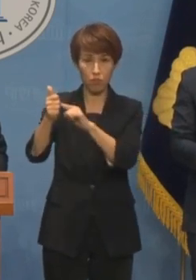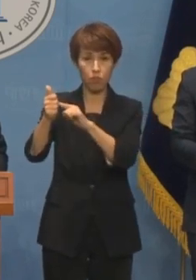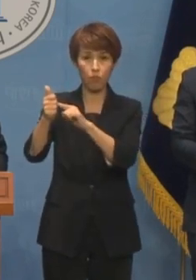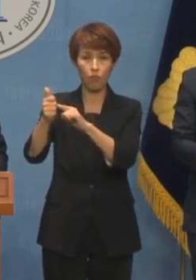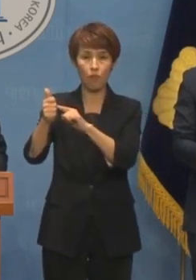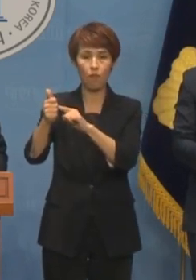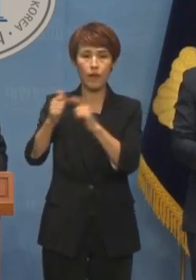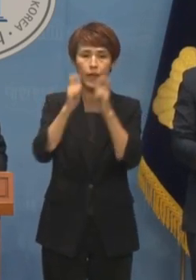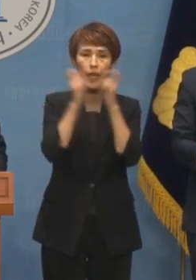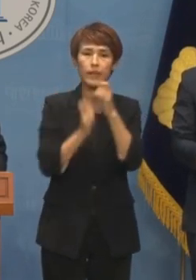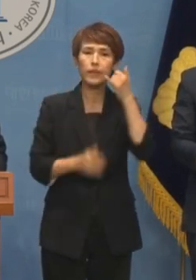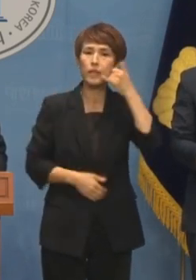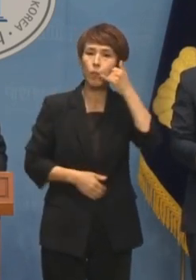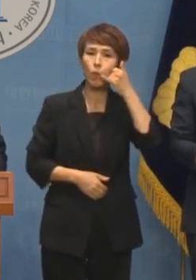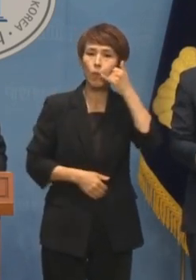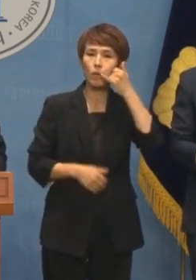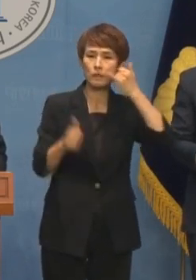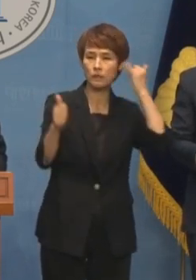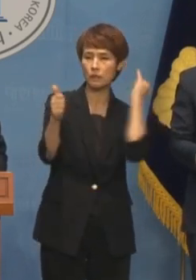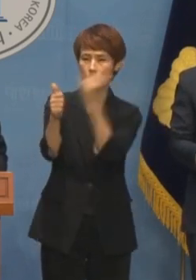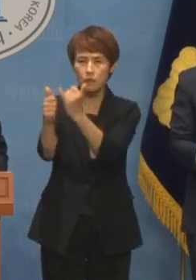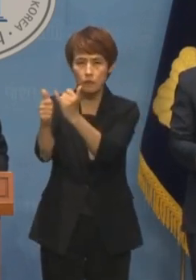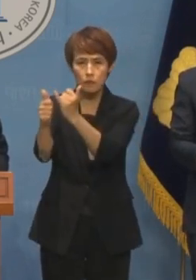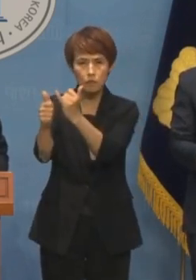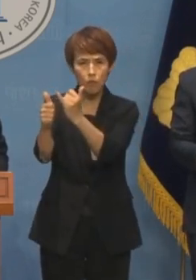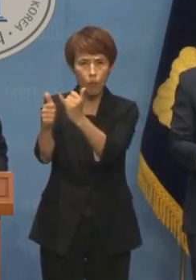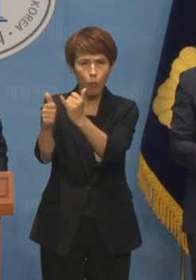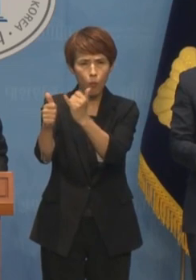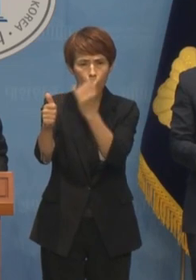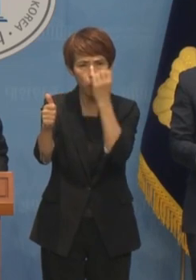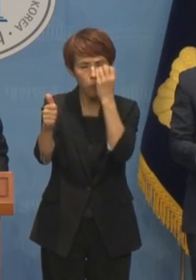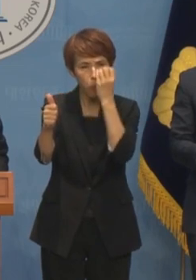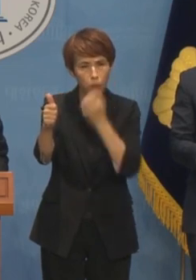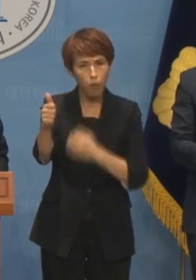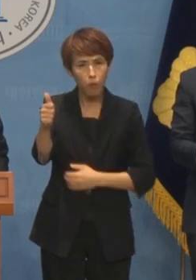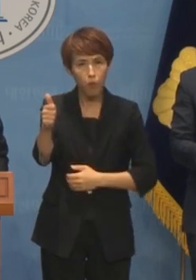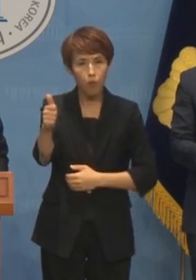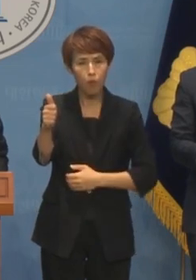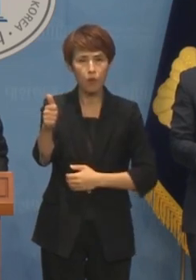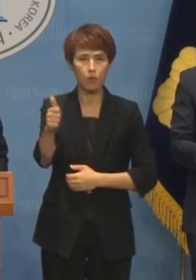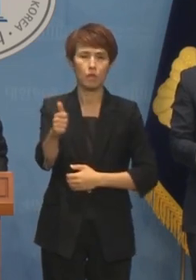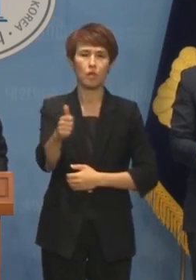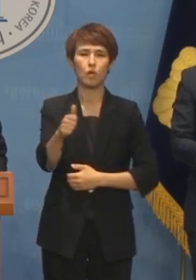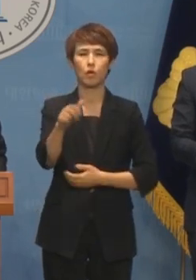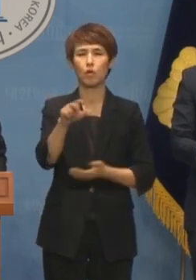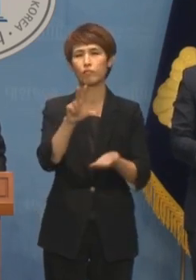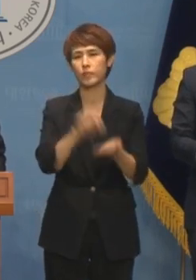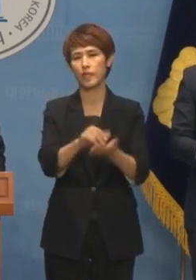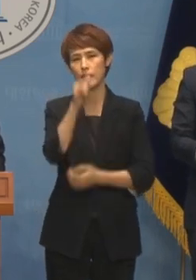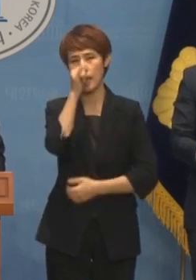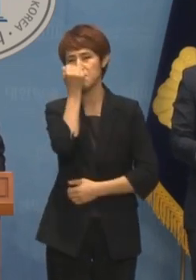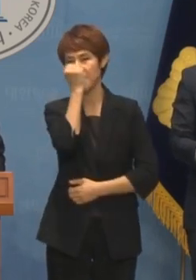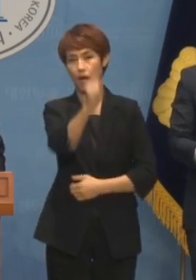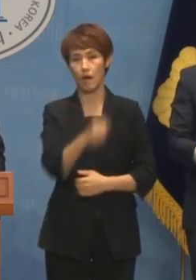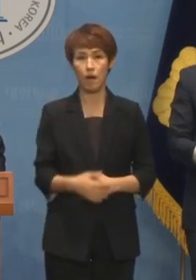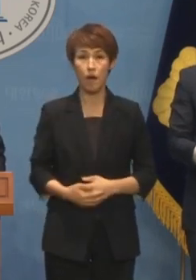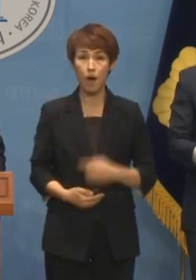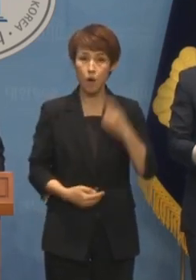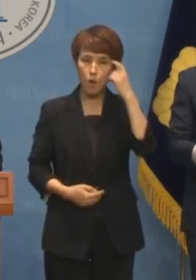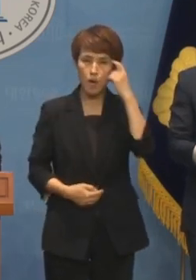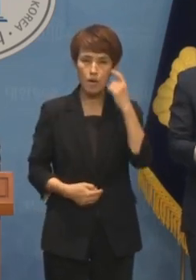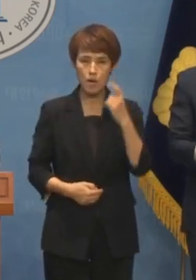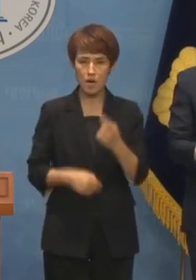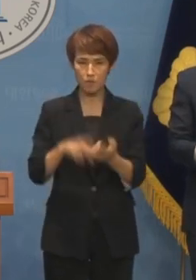시절부터 사용하던 개인 휴대폰으로 전화한 것인데 그 이유는 불보듯 뻔합니다. 바로 수사를